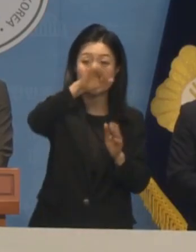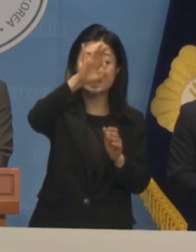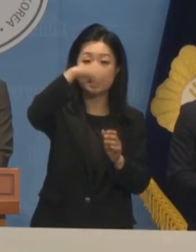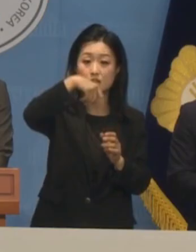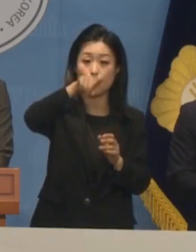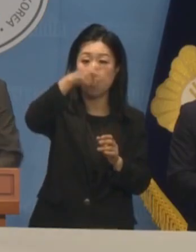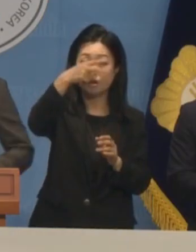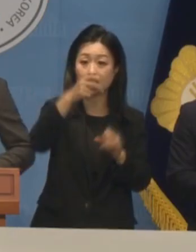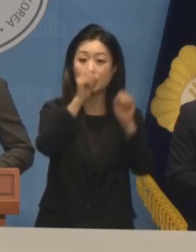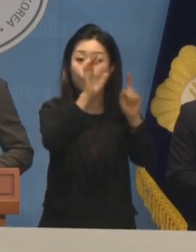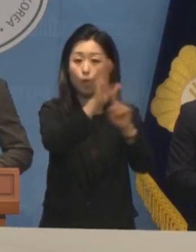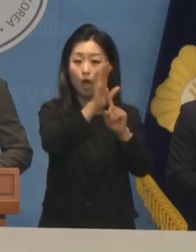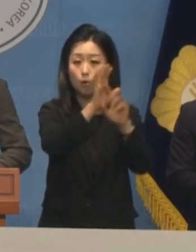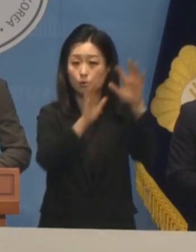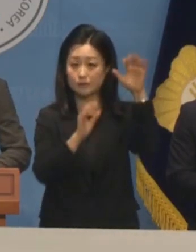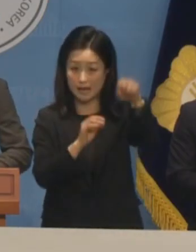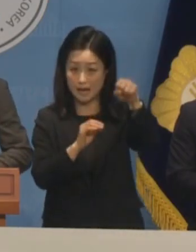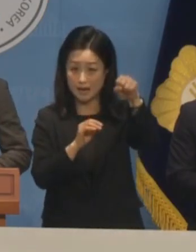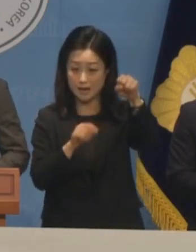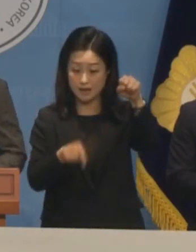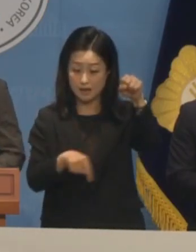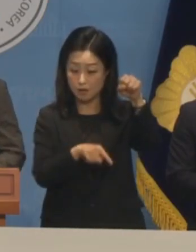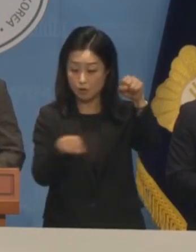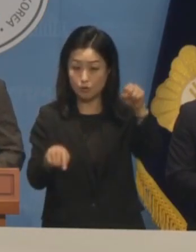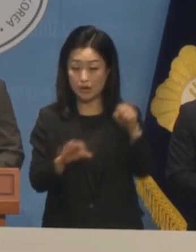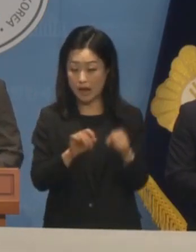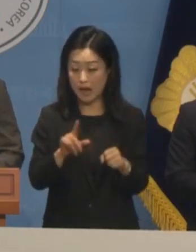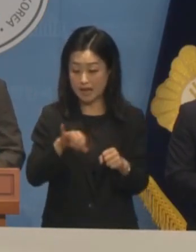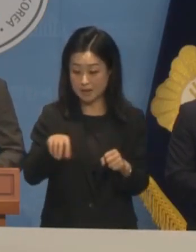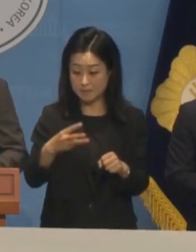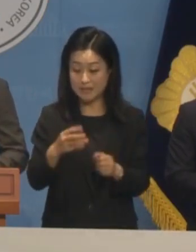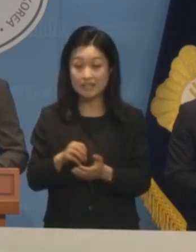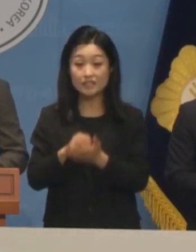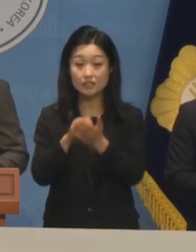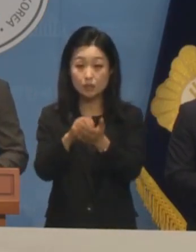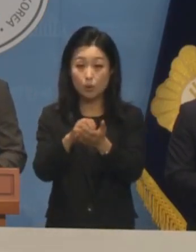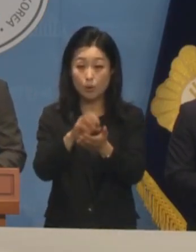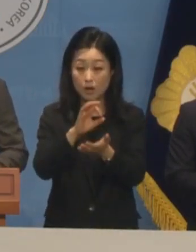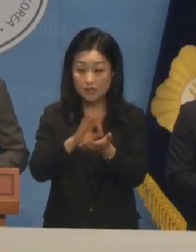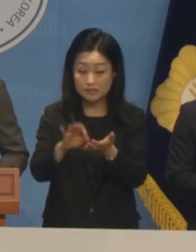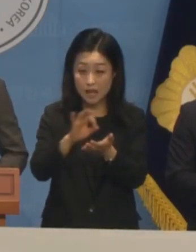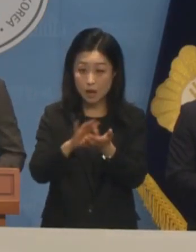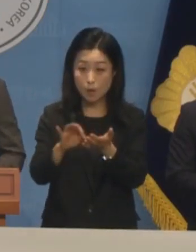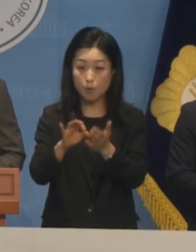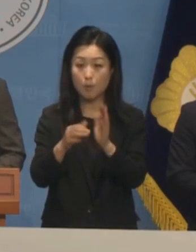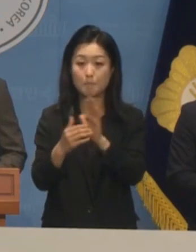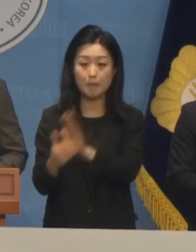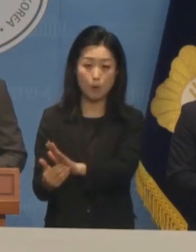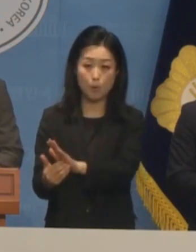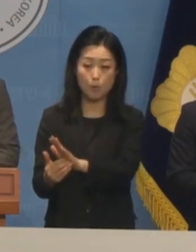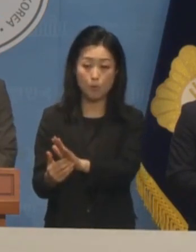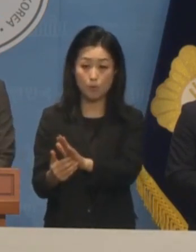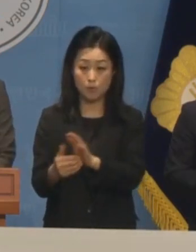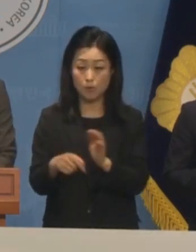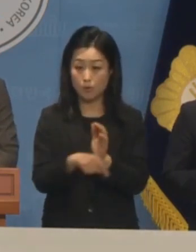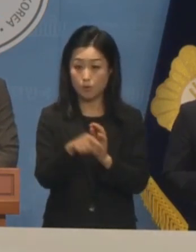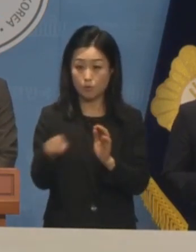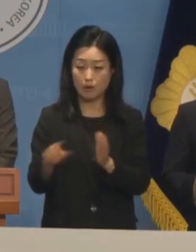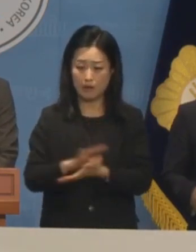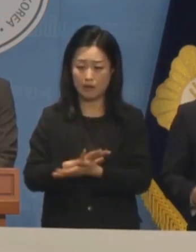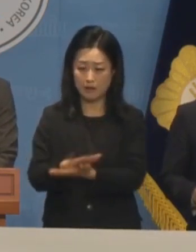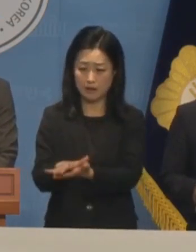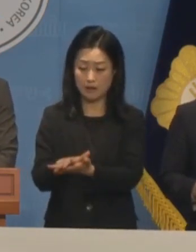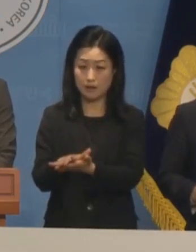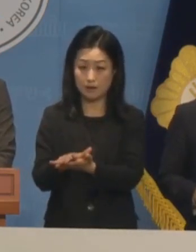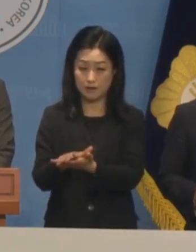광고를 장악하여 소기업인 아이밀이 등록한 상표를 사용하는 제품의 노출을 막고 저희 아이밀을